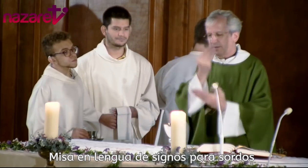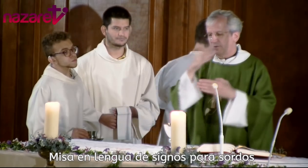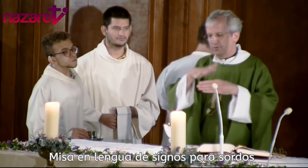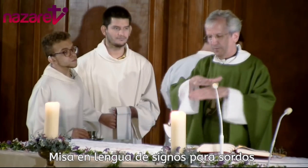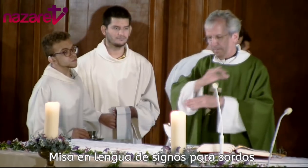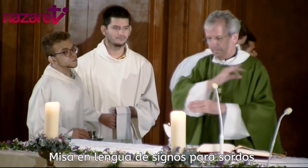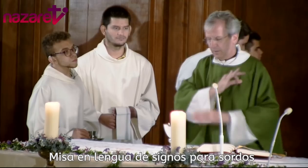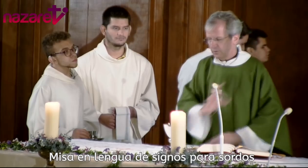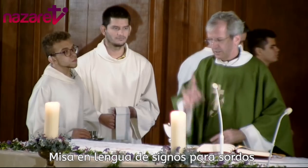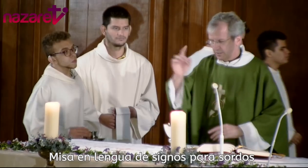salvación.